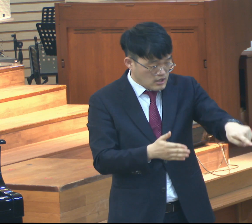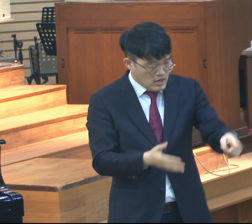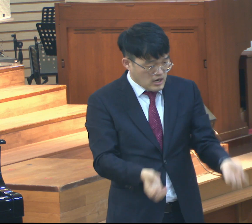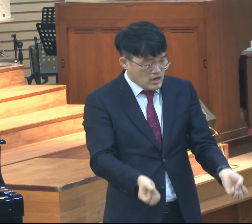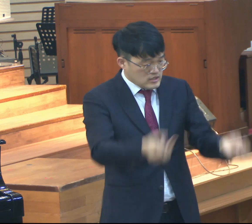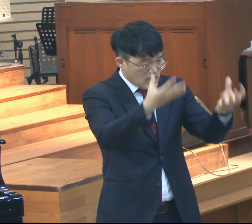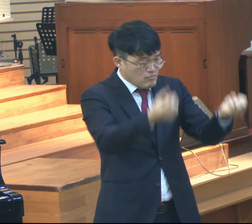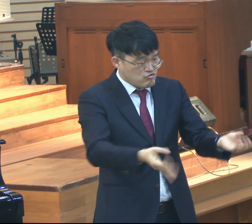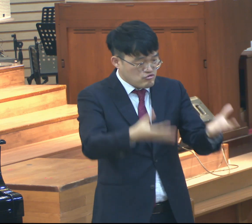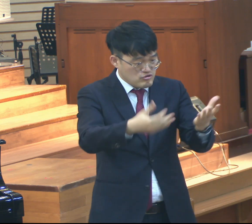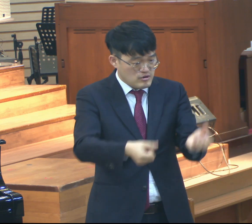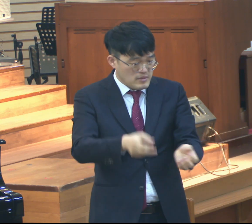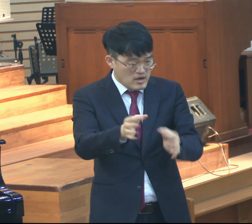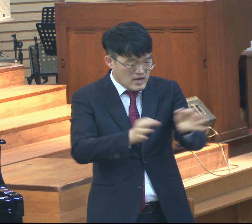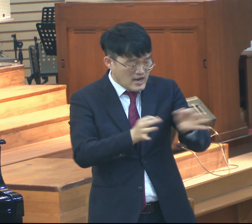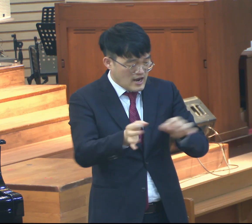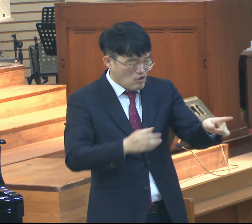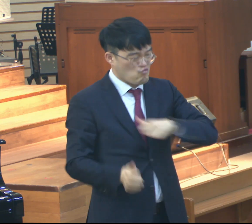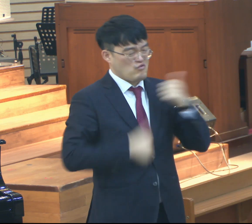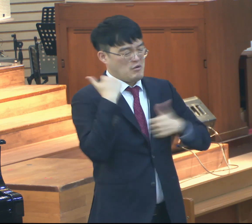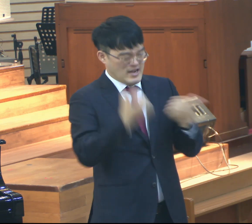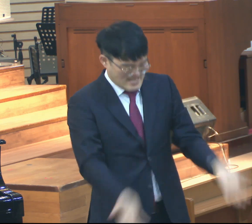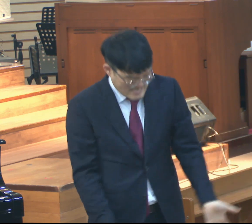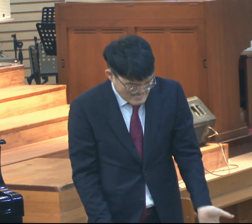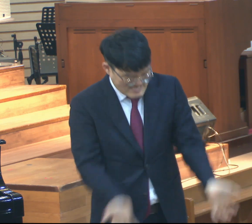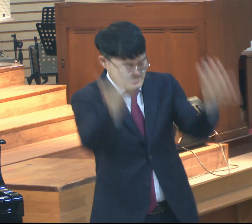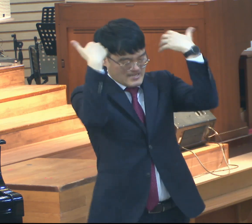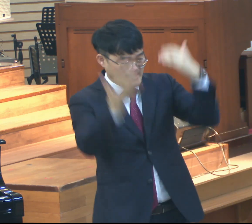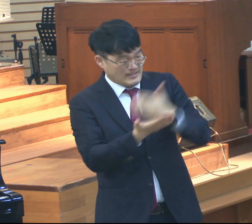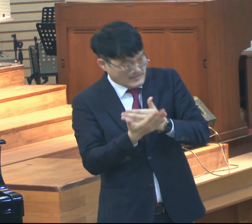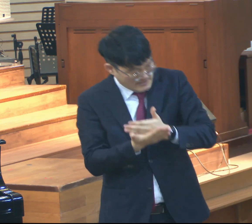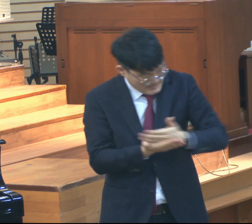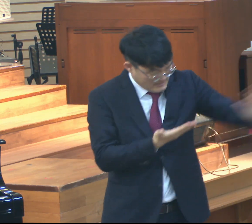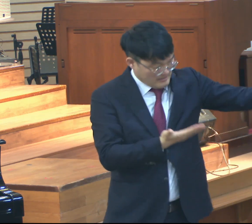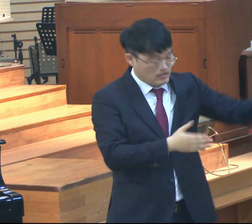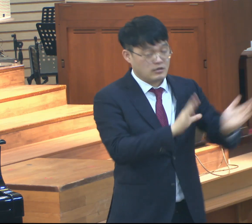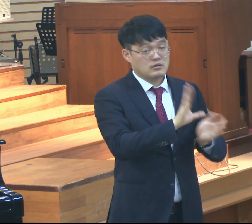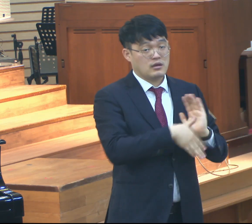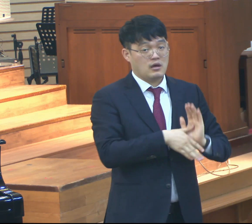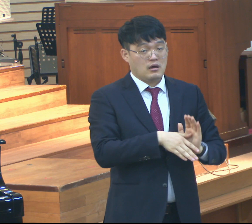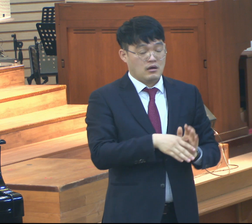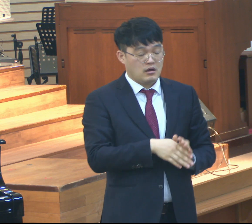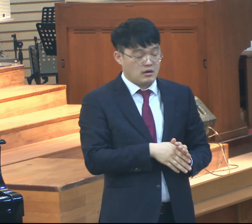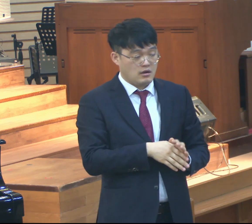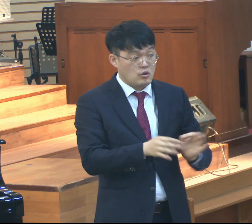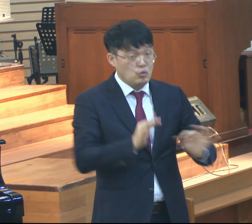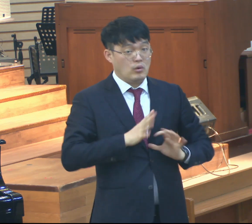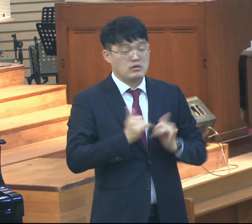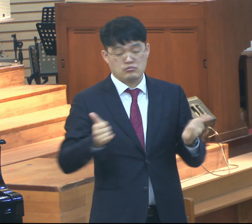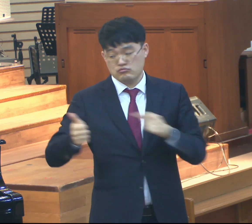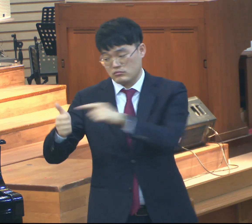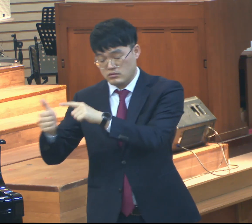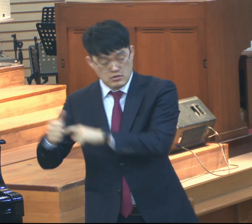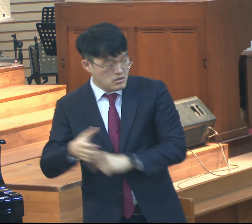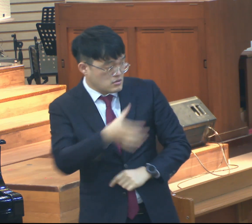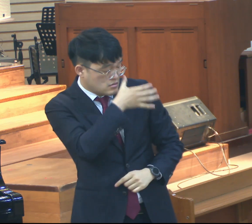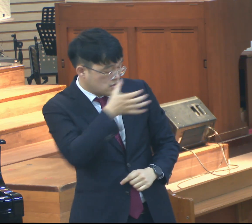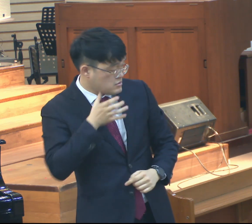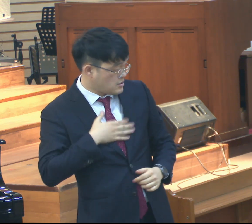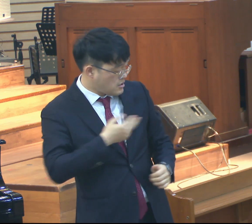이들을 내쫓은 적이 있습니다. 가장 크게 놀란 사람이 안나스였습니다. 감히 나에게 도전을 하는구나. 그는